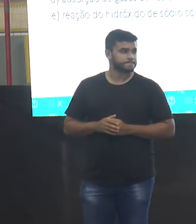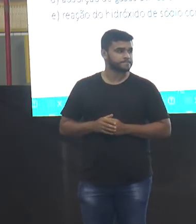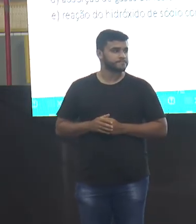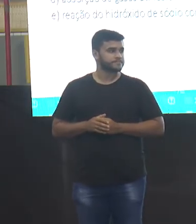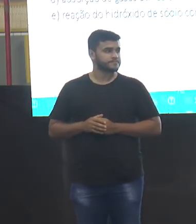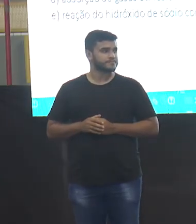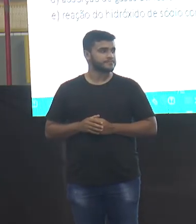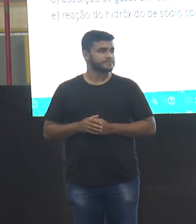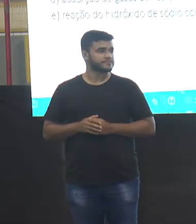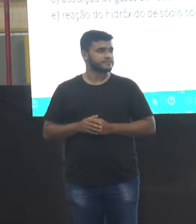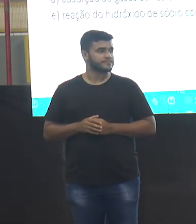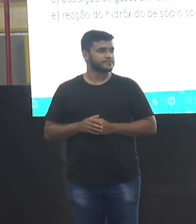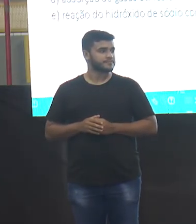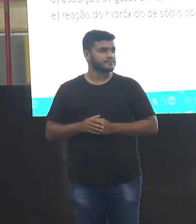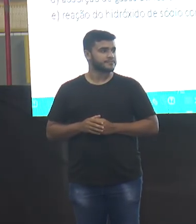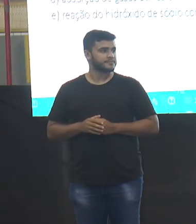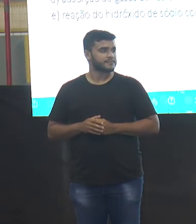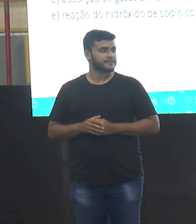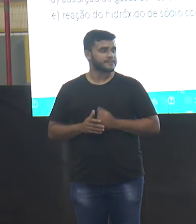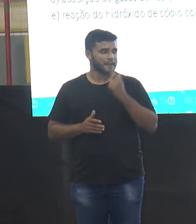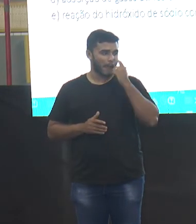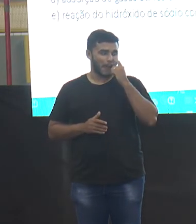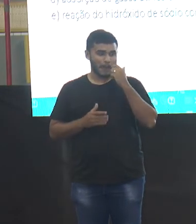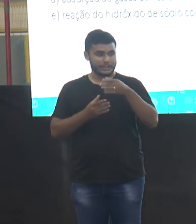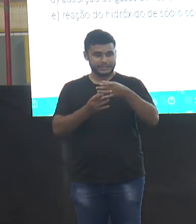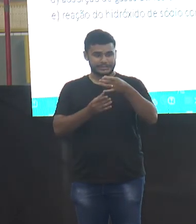Continuando. Lembrando que esse aqui escreveu uma redação.